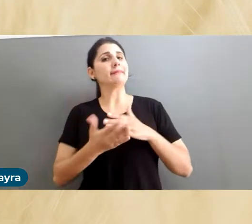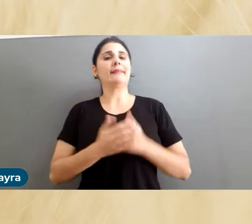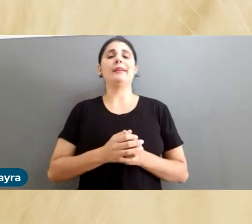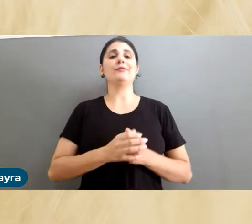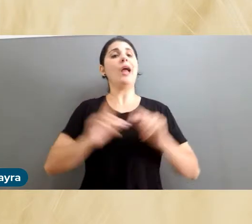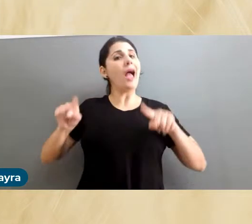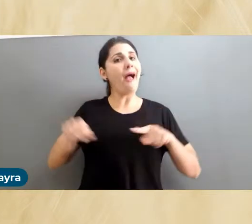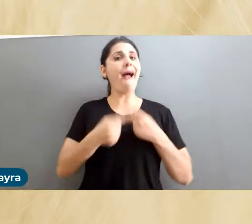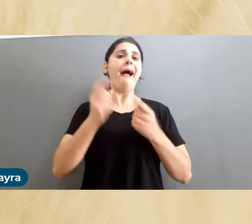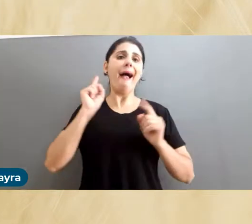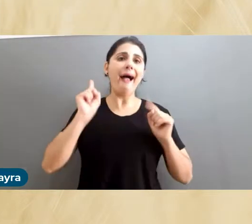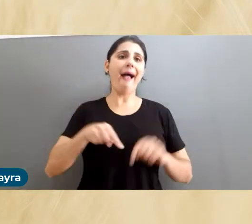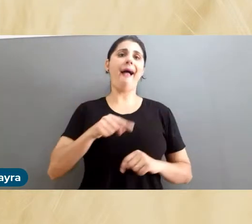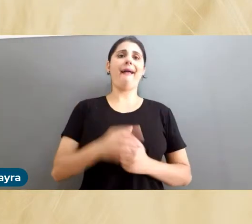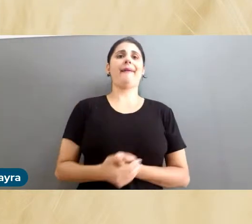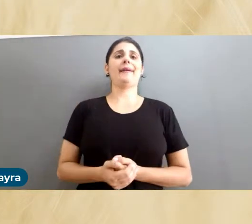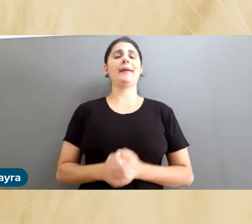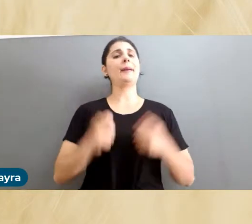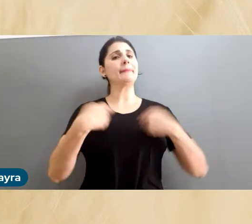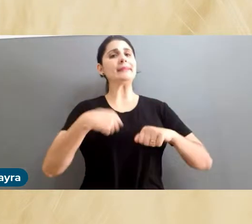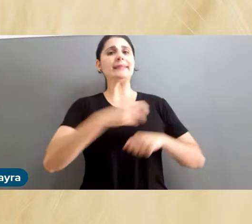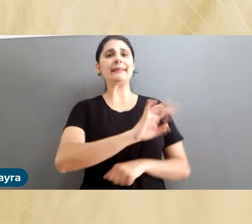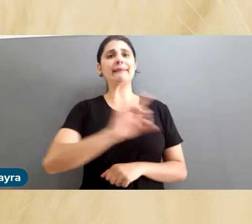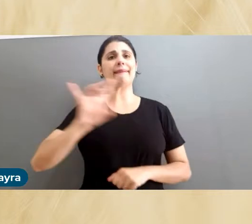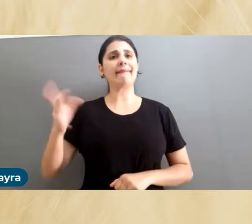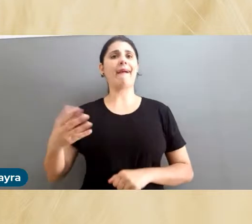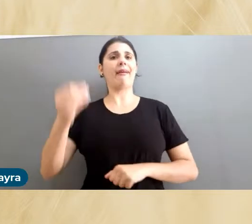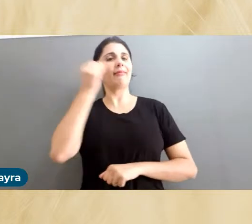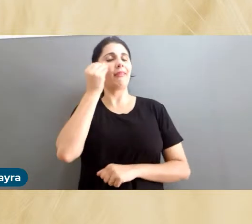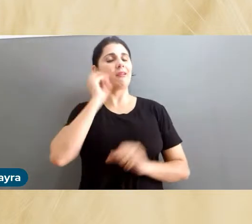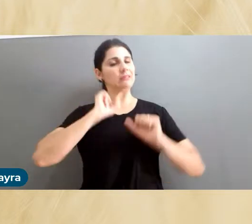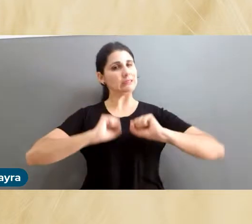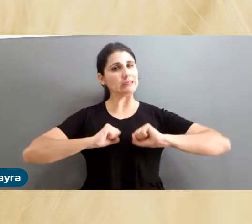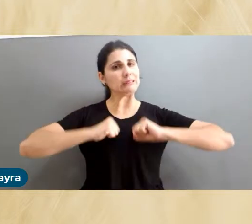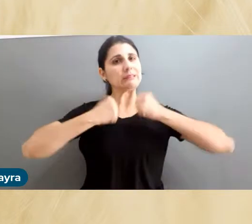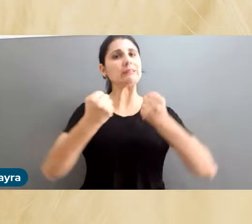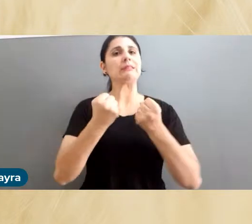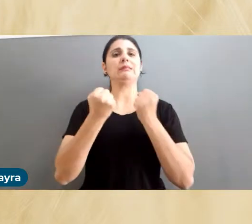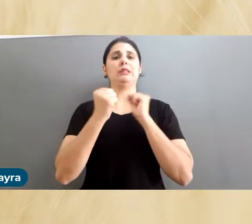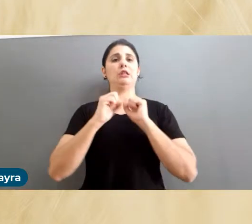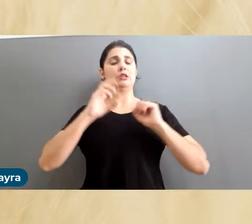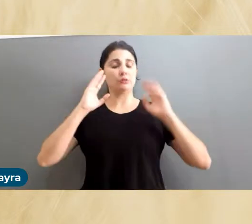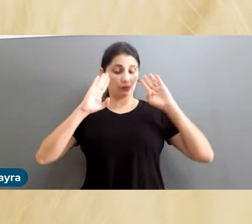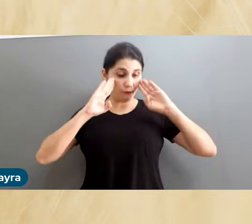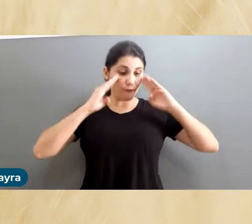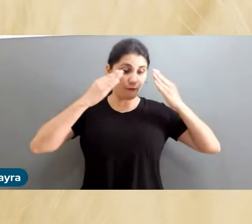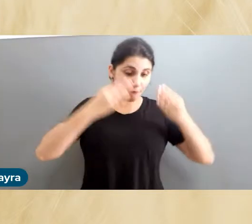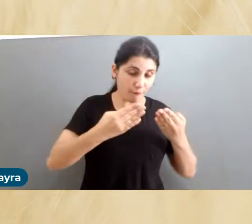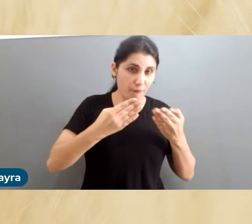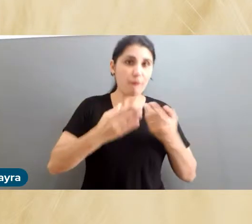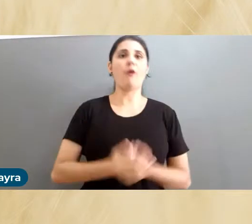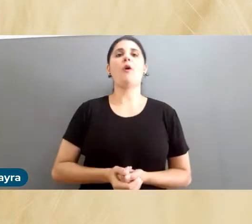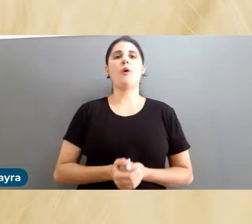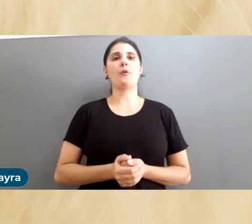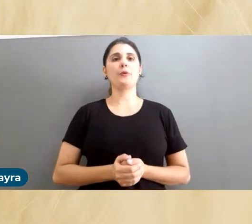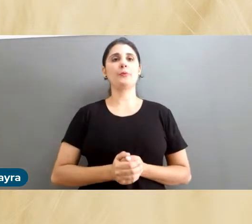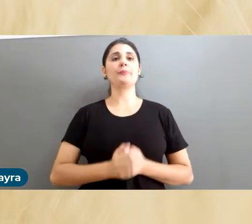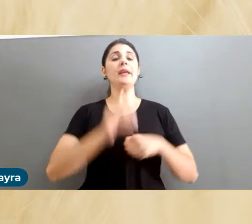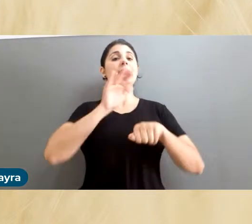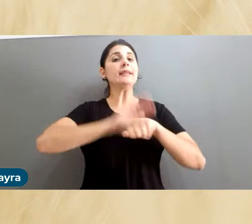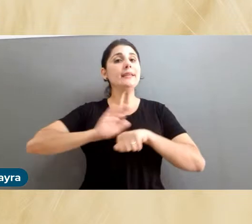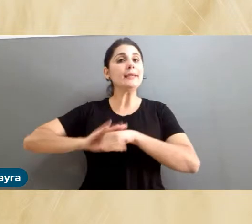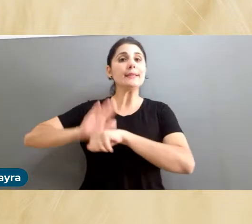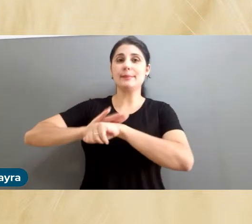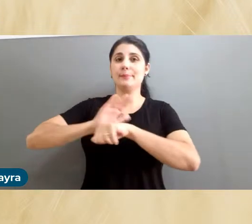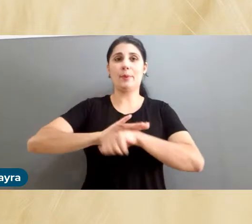desafiadores. Exigem de cada um de nós um pouco mais de dedicação, de energia, de concentração. E os momentos atuais, quando